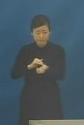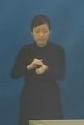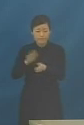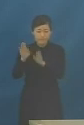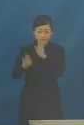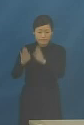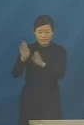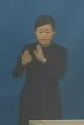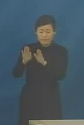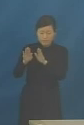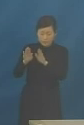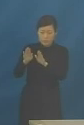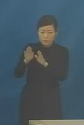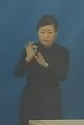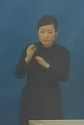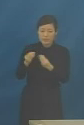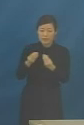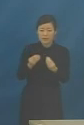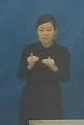思っています